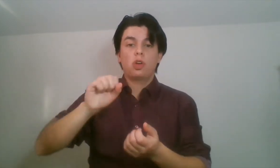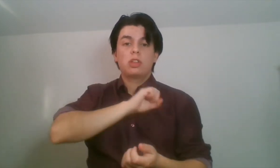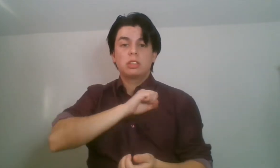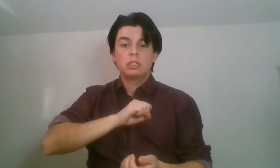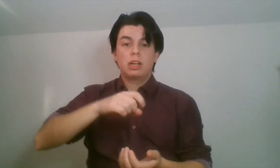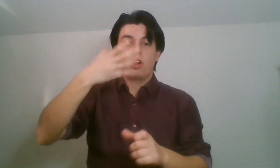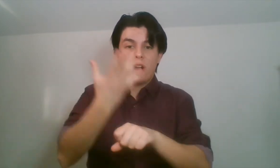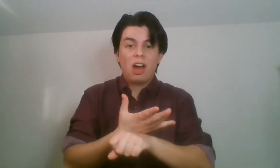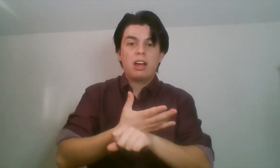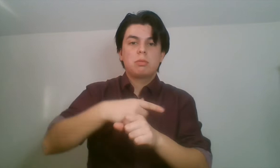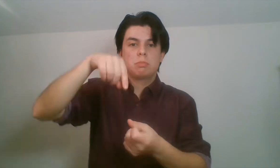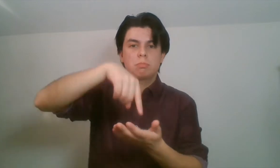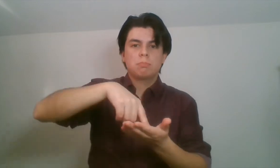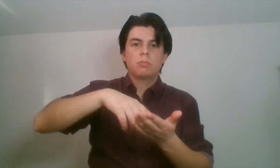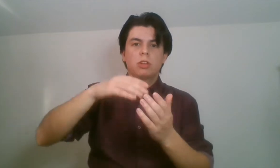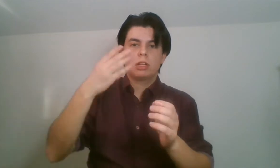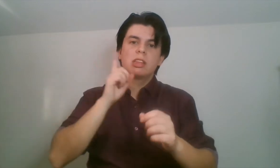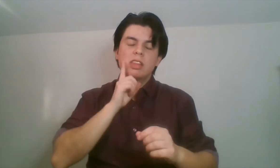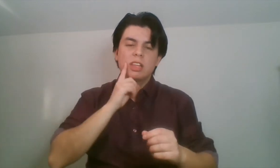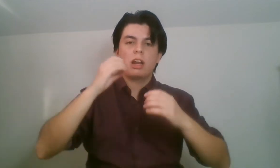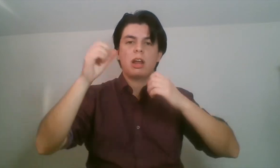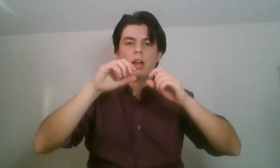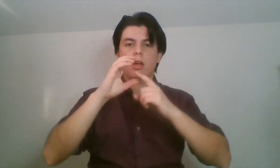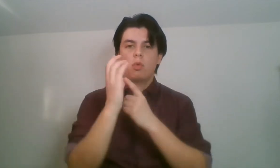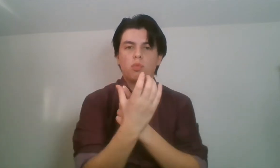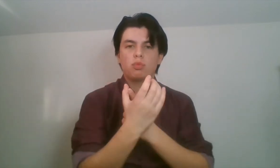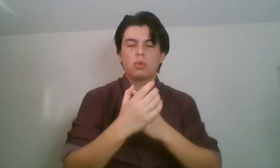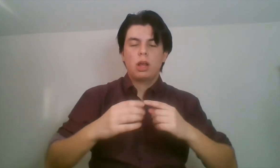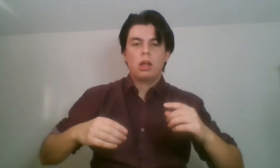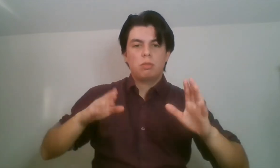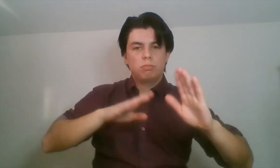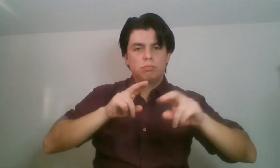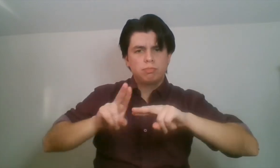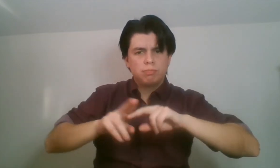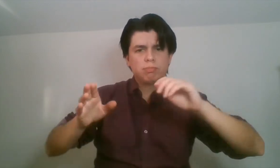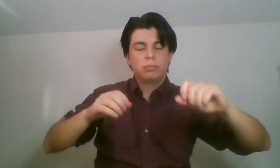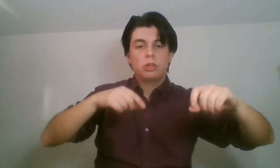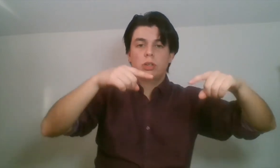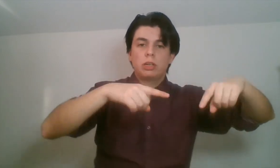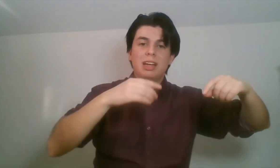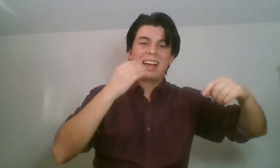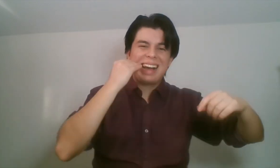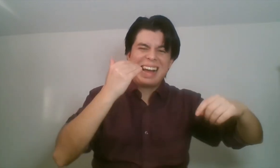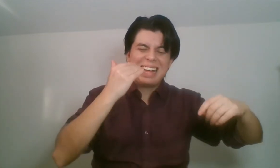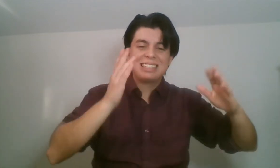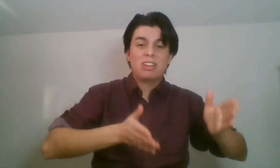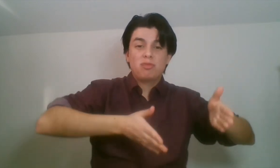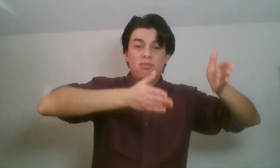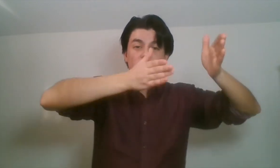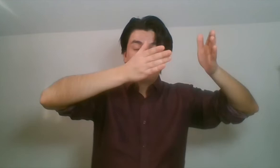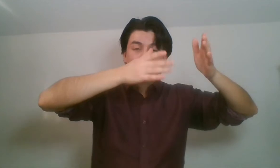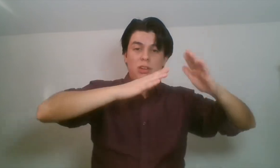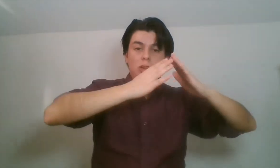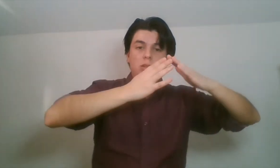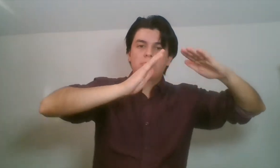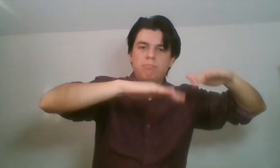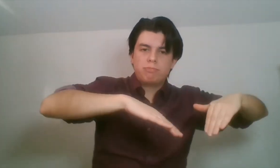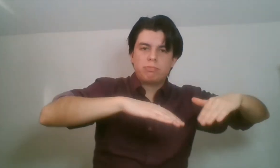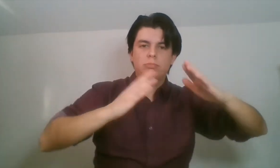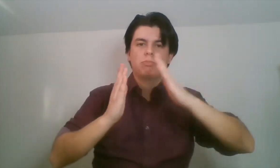edificios modernos. Entre ellos, rescatamos la propiedad de la familia Campos Larenas, que ya buena parte de ella había